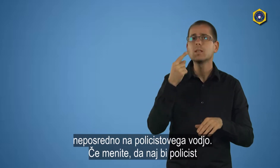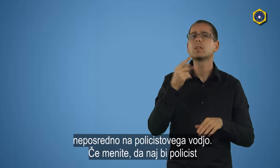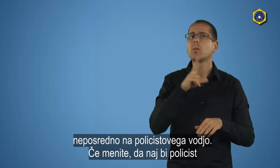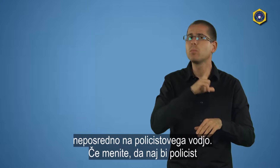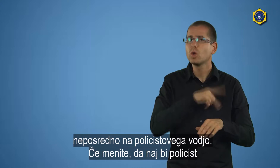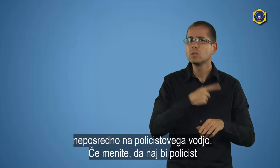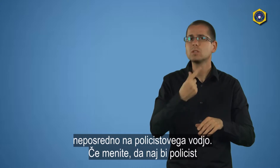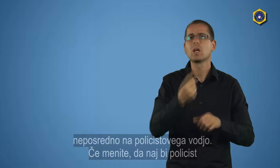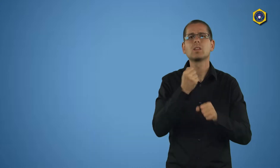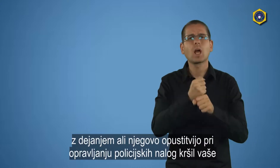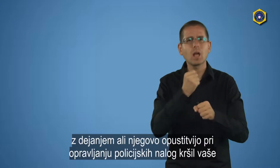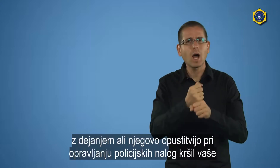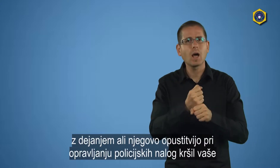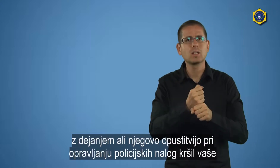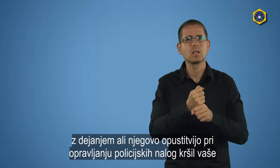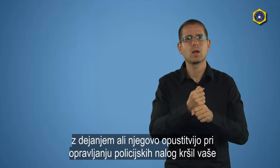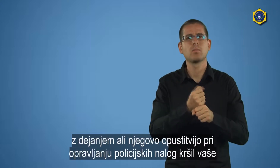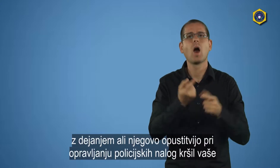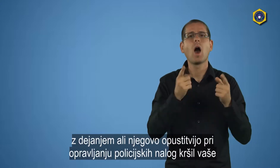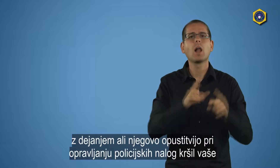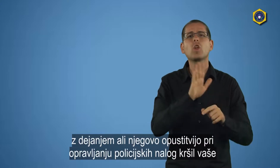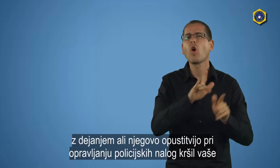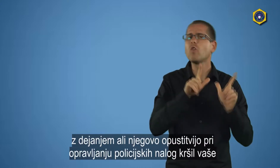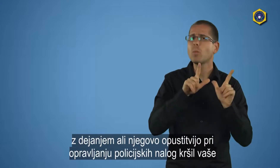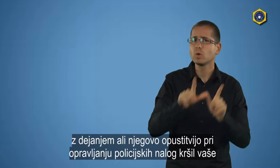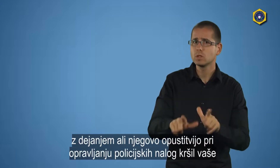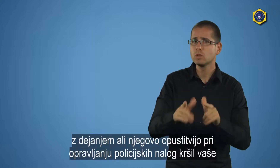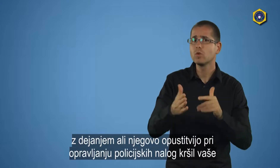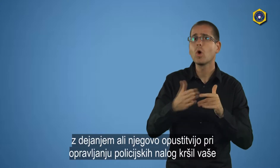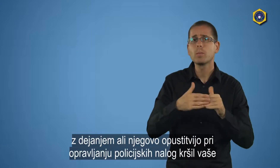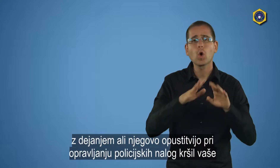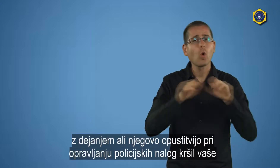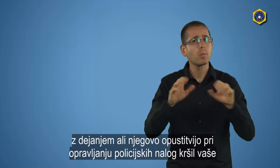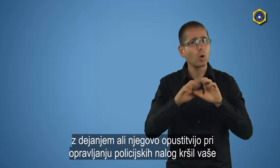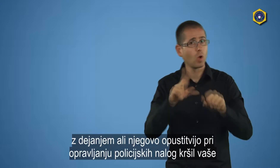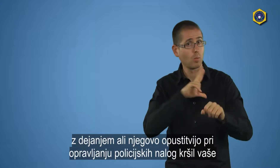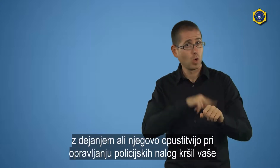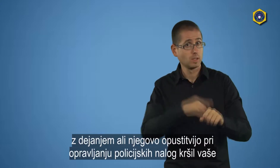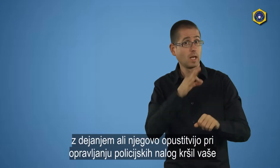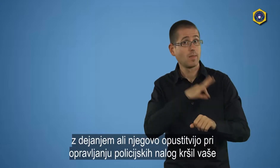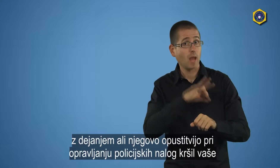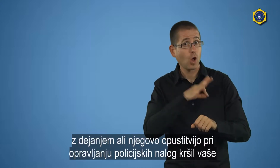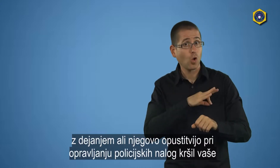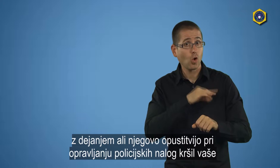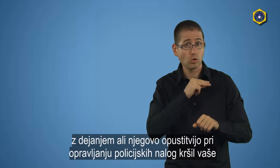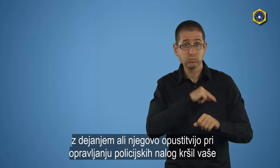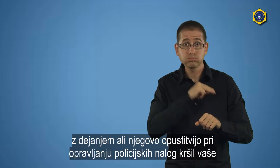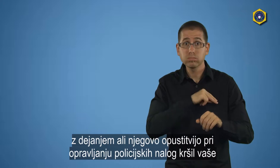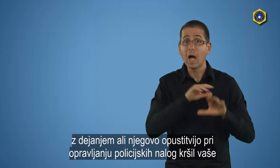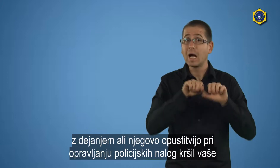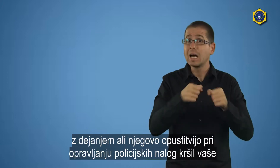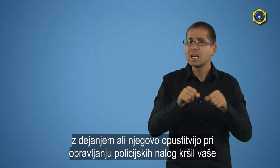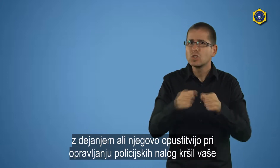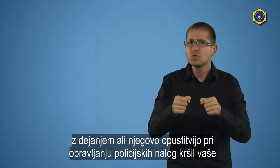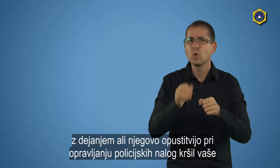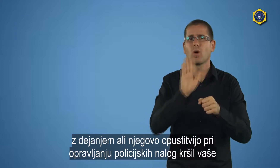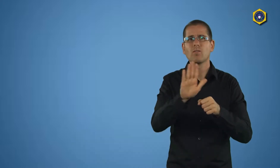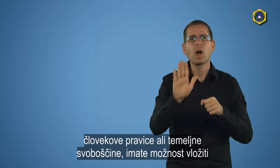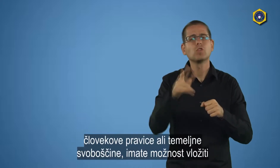naj bi policist z dejanjem ali njegovo opustitvijo pri opravljanju policijskih nalog kršil vaše človekove